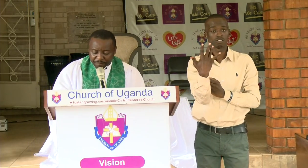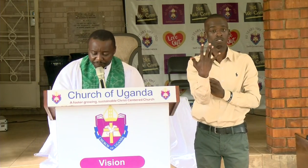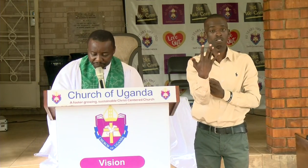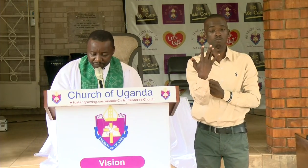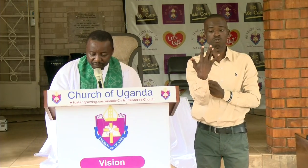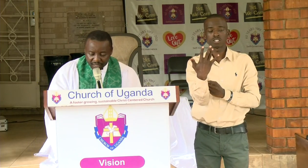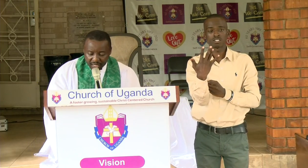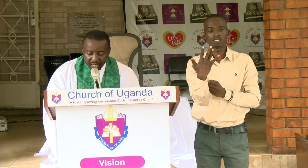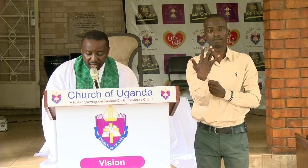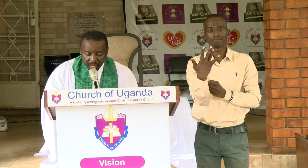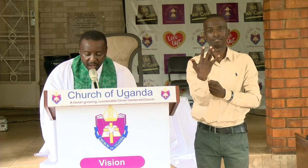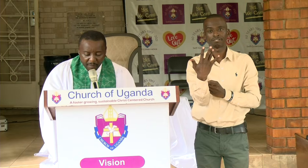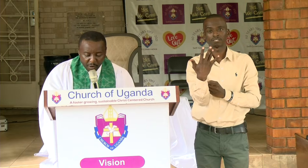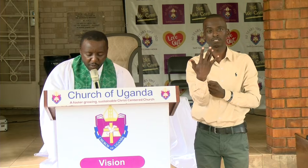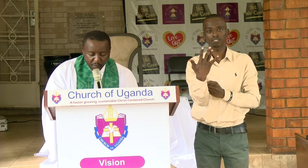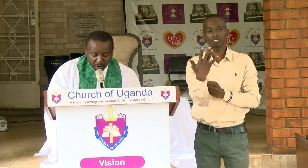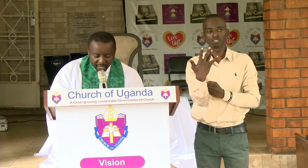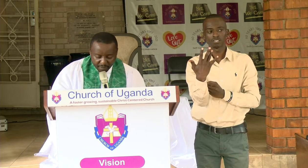lunyiriri